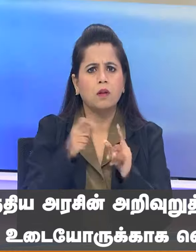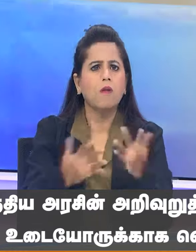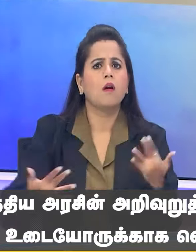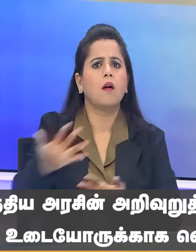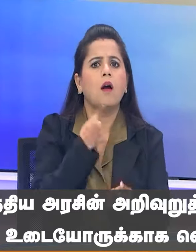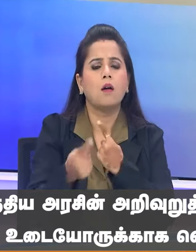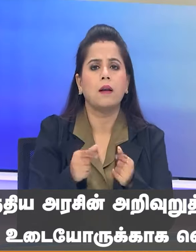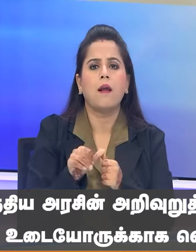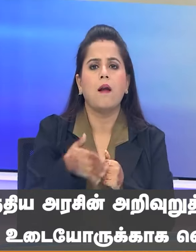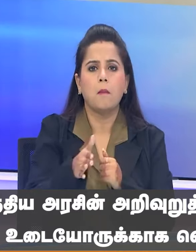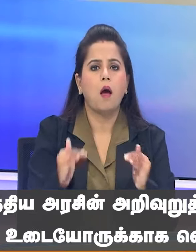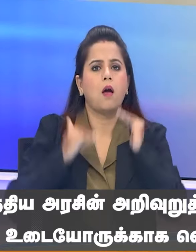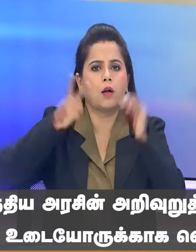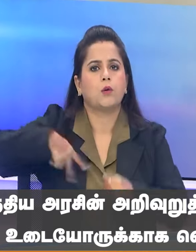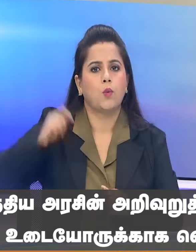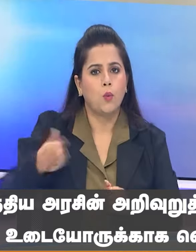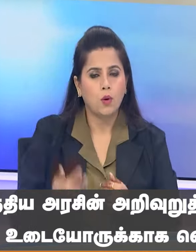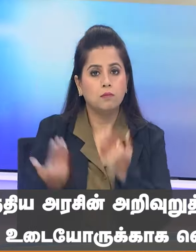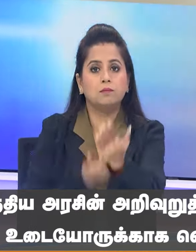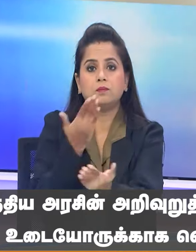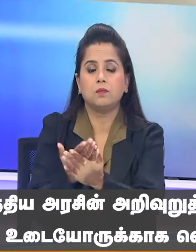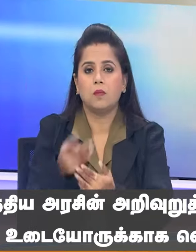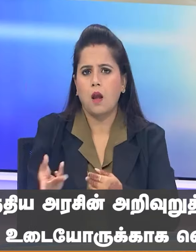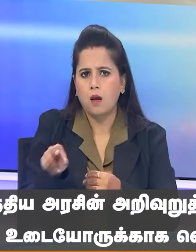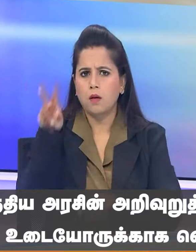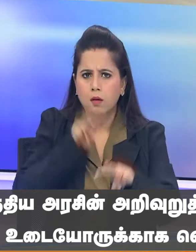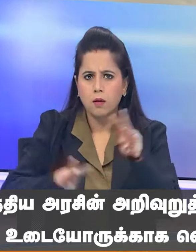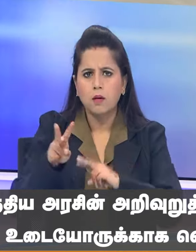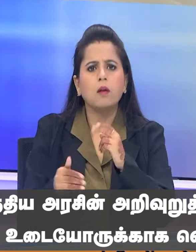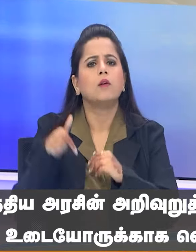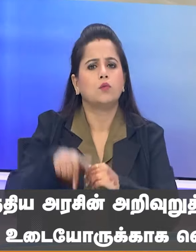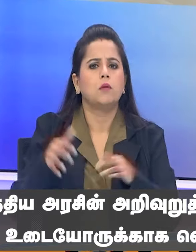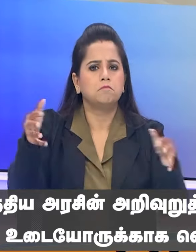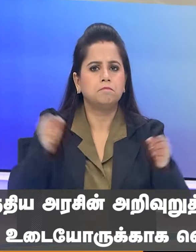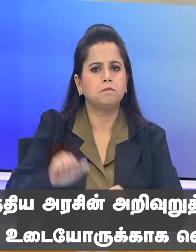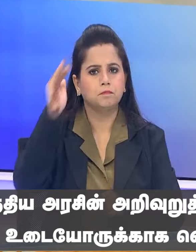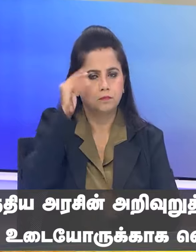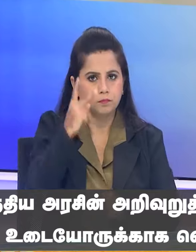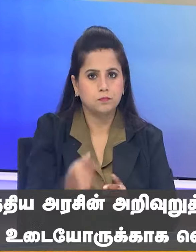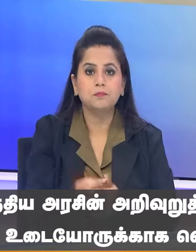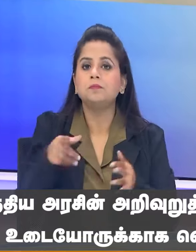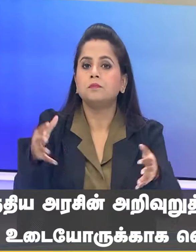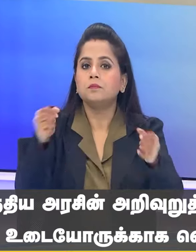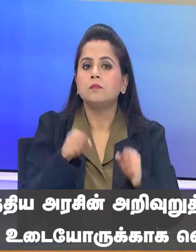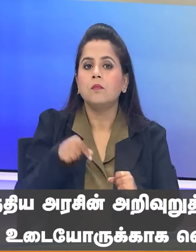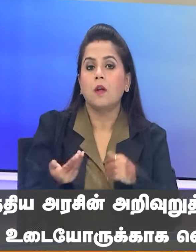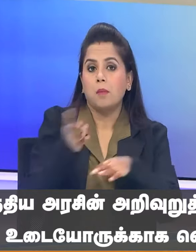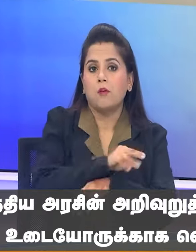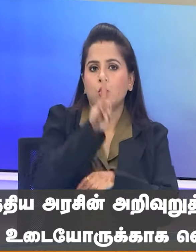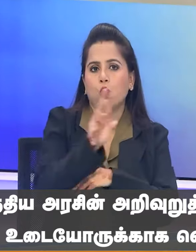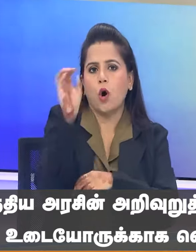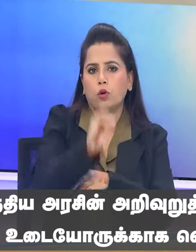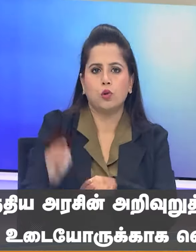लेकर इलाहाबाद हाई कोर्ट में दायर पुनरीक्षण की याचिका पर आज सुनवाई होनी है इस याचिका पर इससे पहले 2